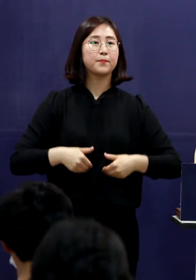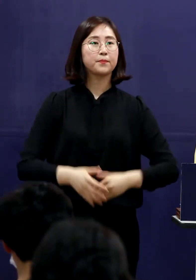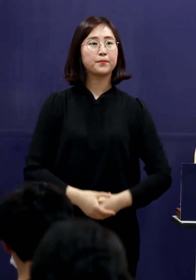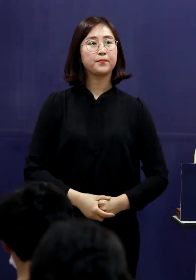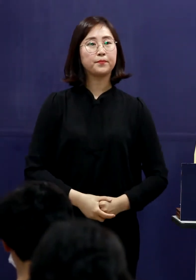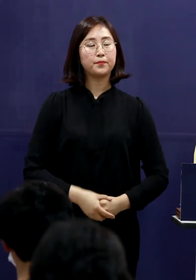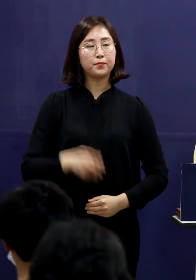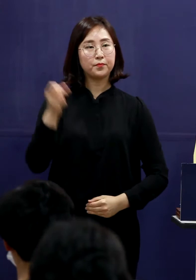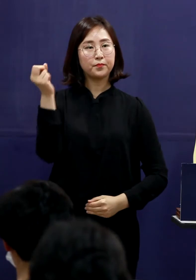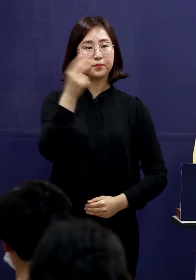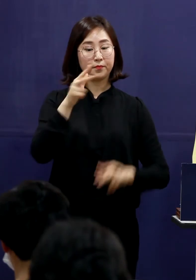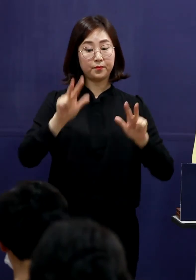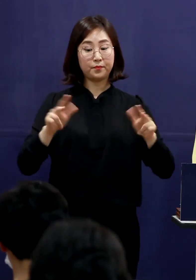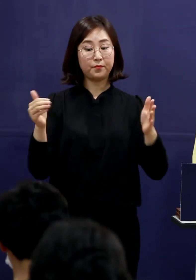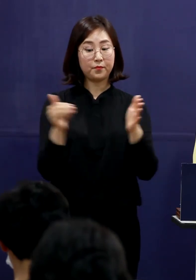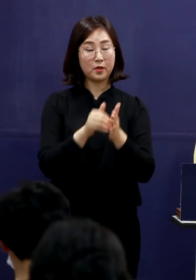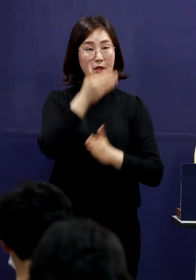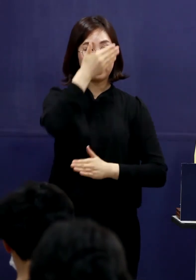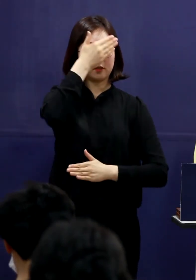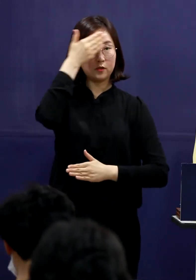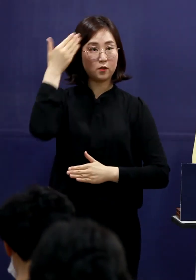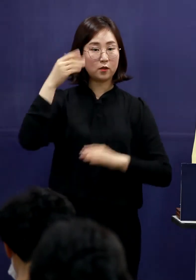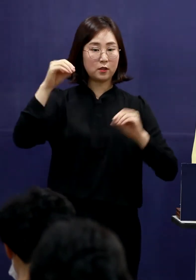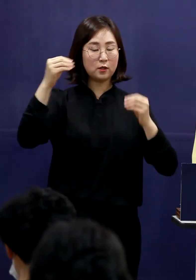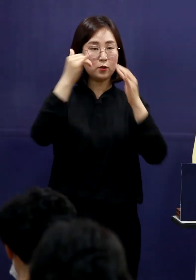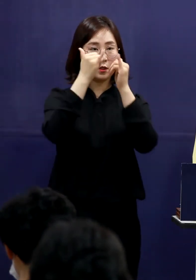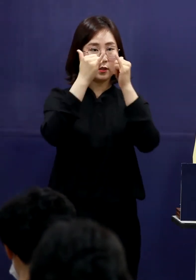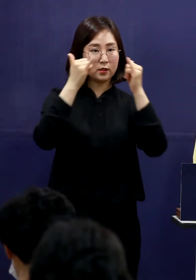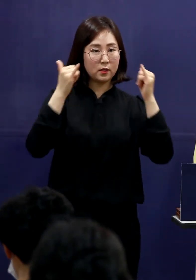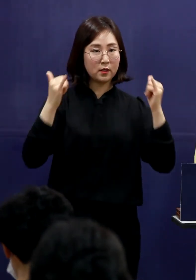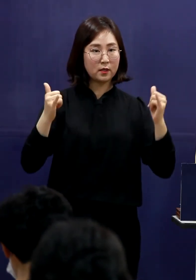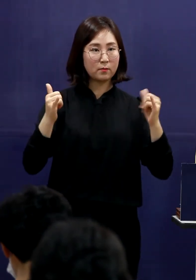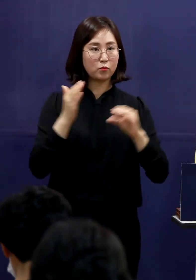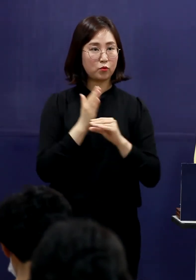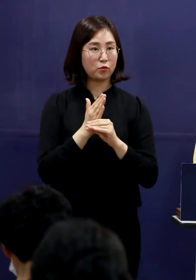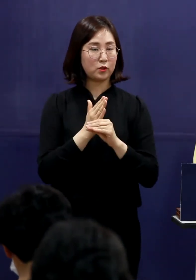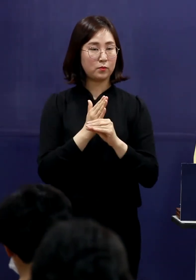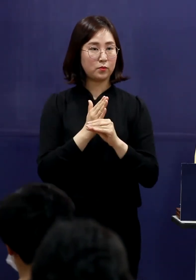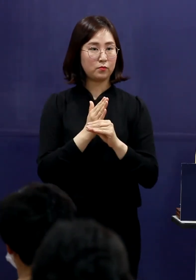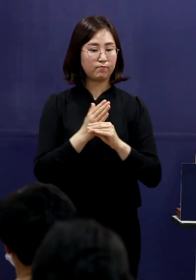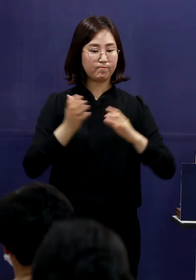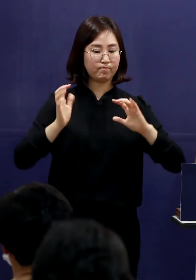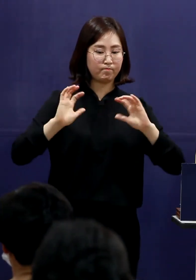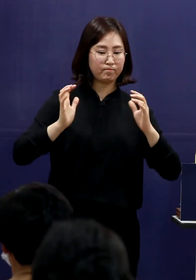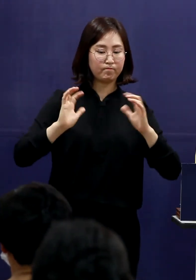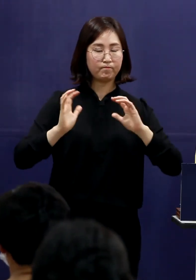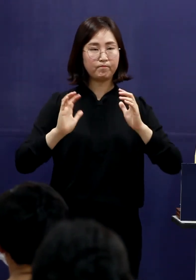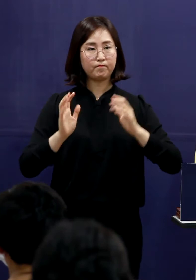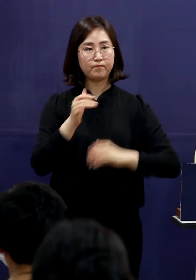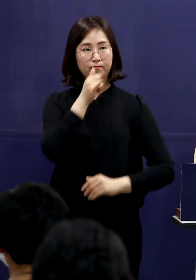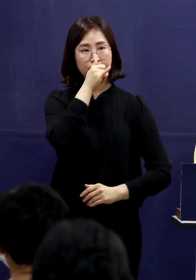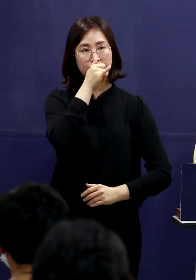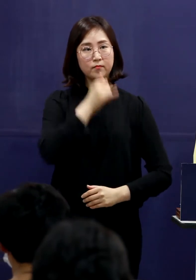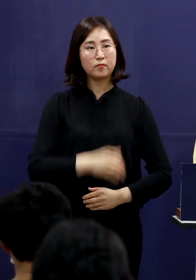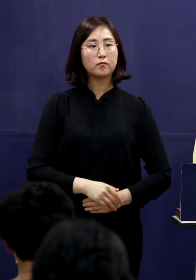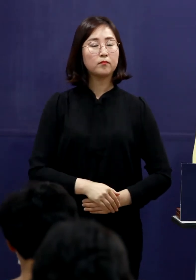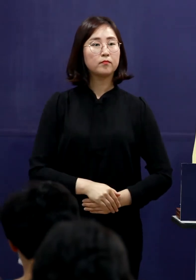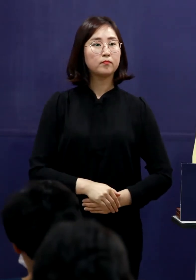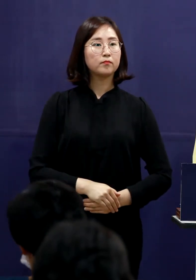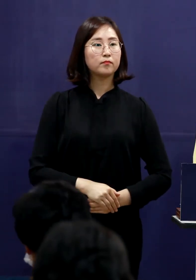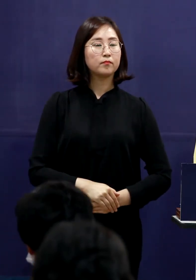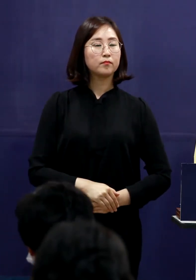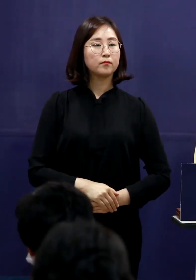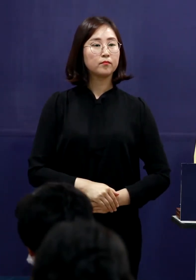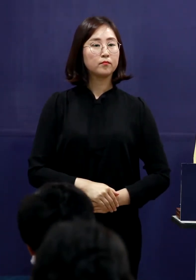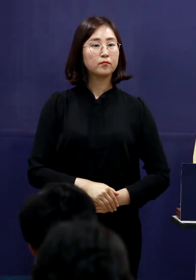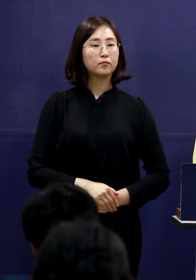또 하나는 그동안에 이제 청년 예술가들 중심으로 해서 원탁회의가 쭉 운영이 됐는데 원탁회의는